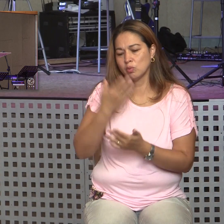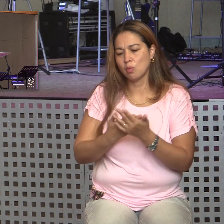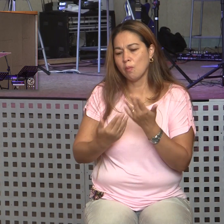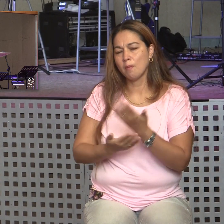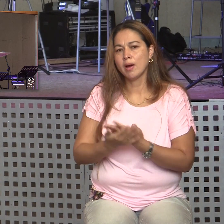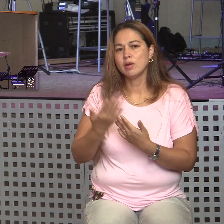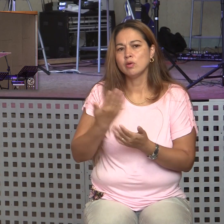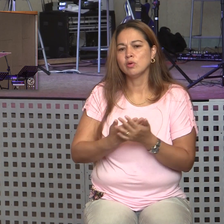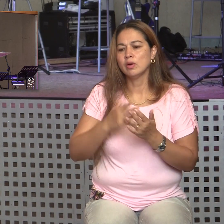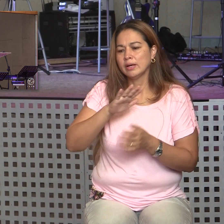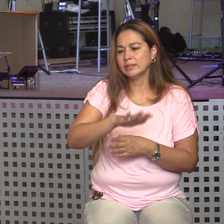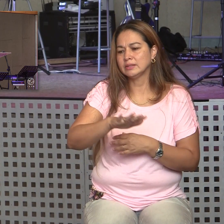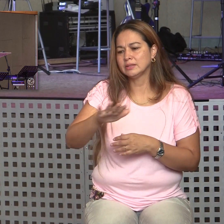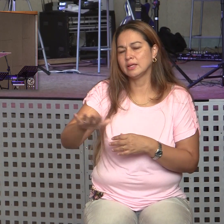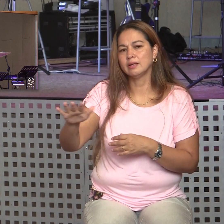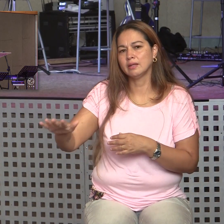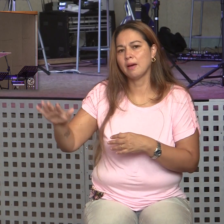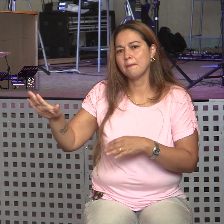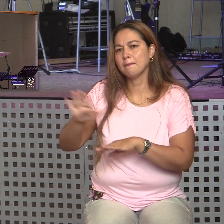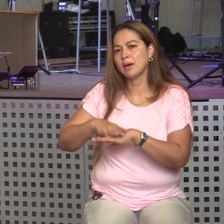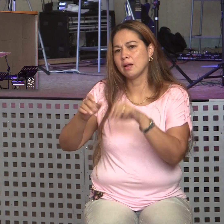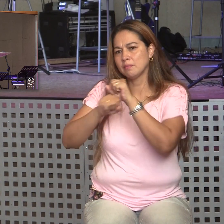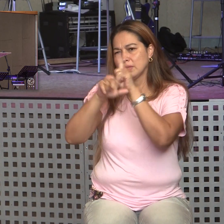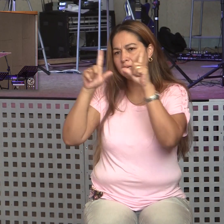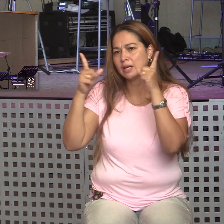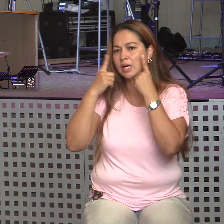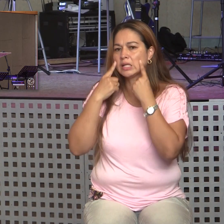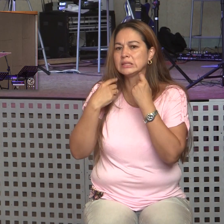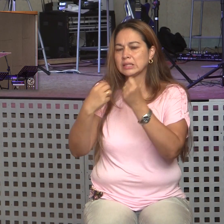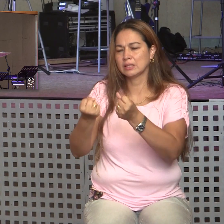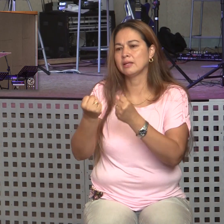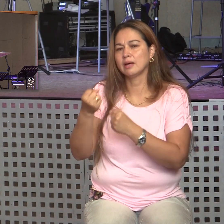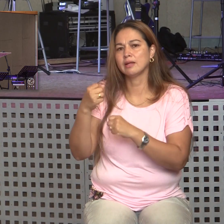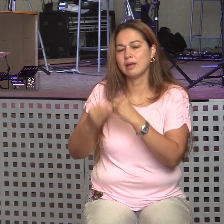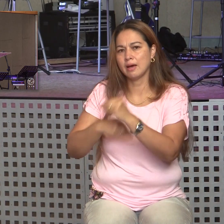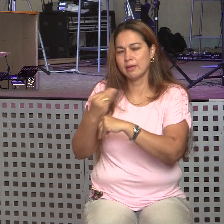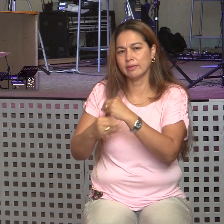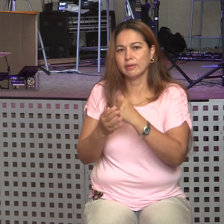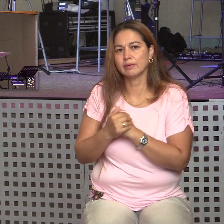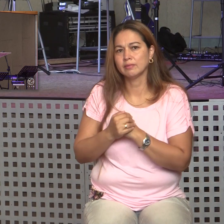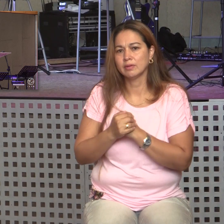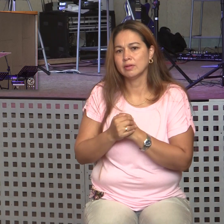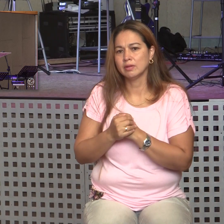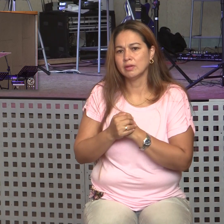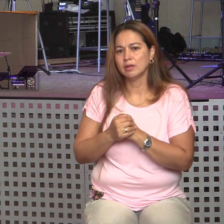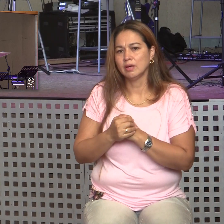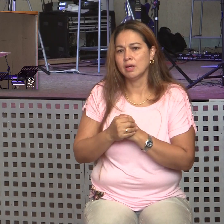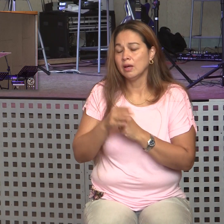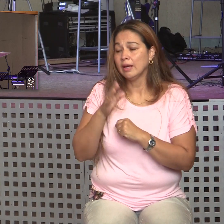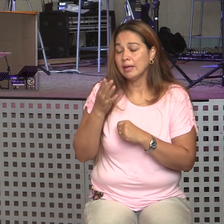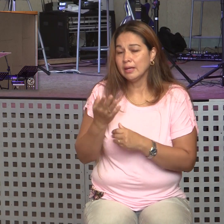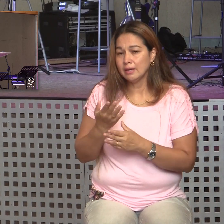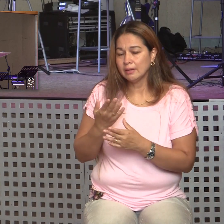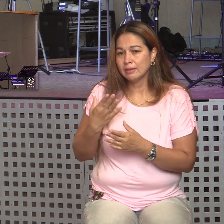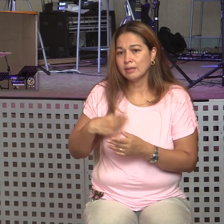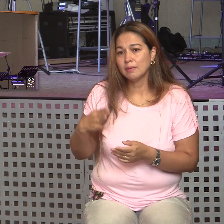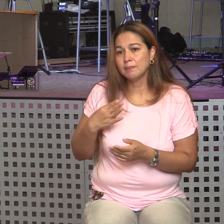que se hagan sanidades, señales, prodigios mediante el nombre de tu santo Hijo Jesús. Cuando hubieron orado,